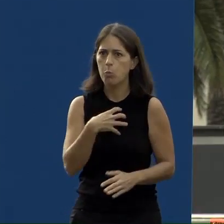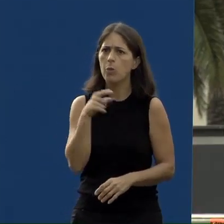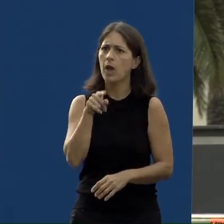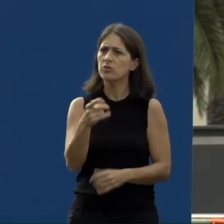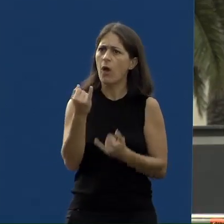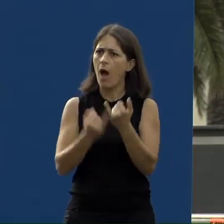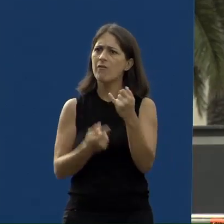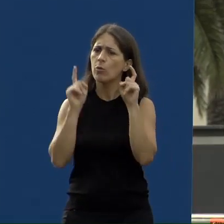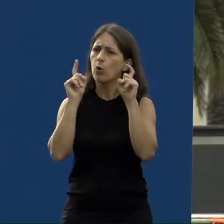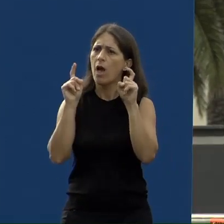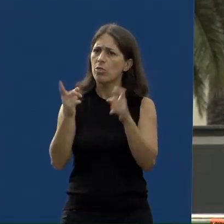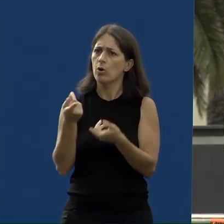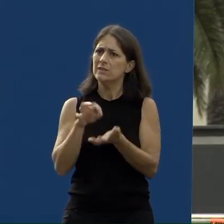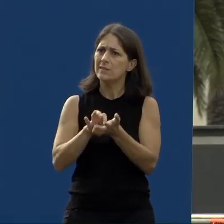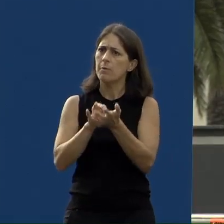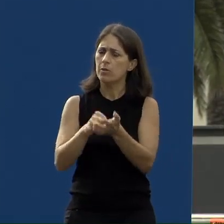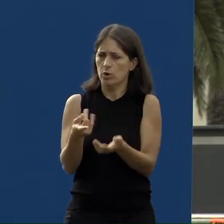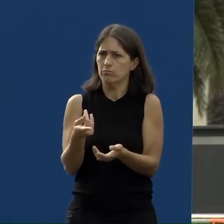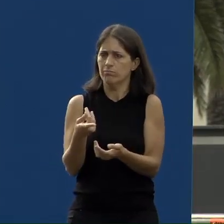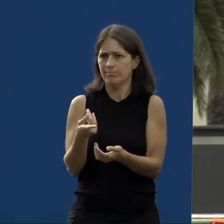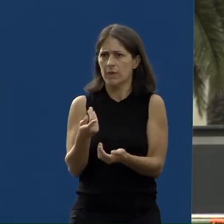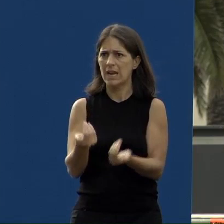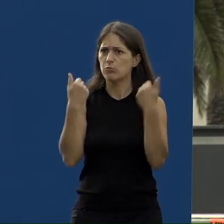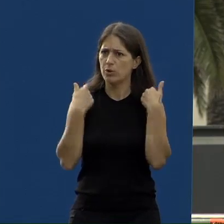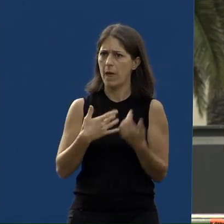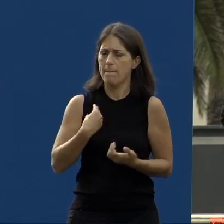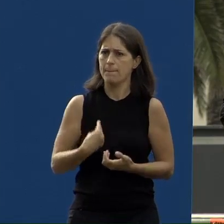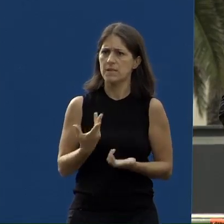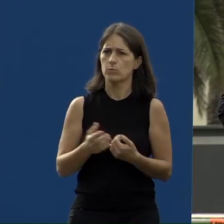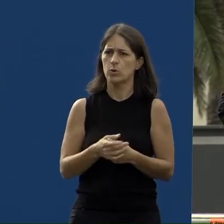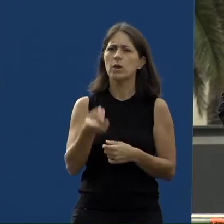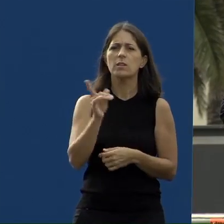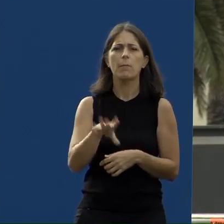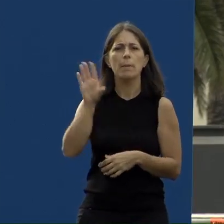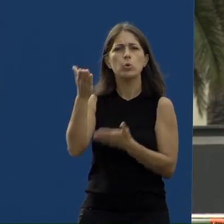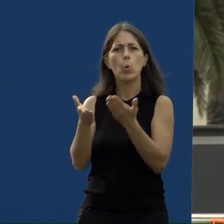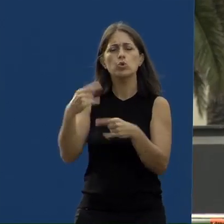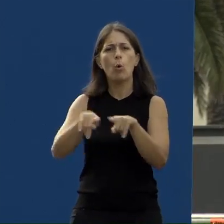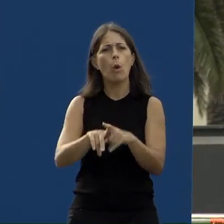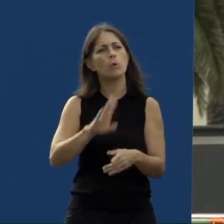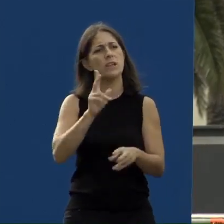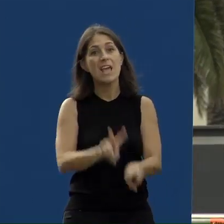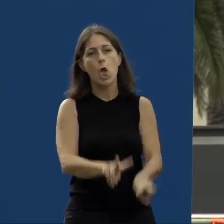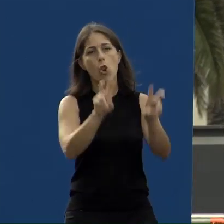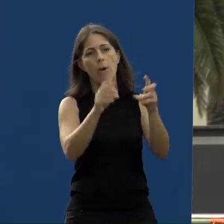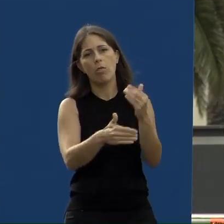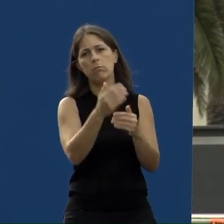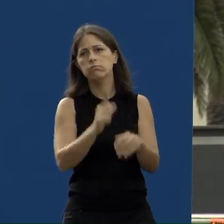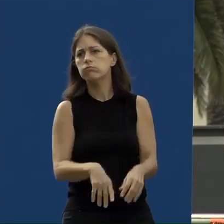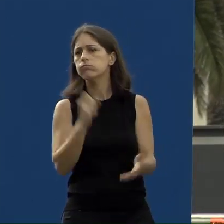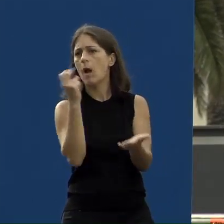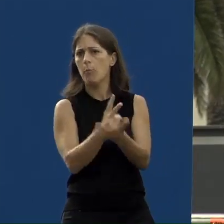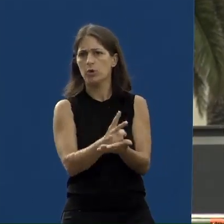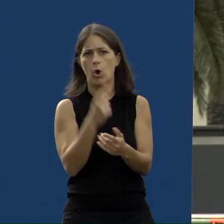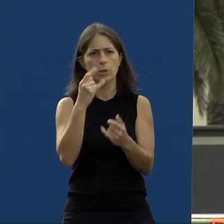poder conciliar a vida personal e laboral. Un país xusto aposta pola innovación para o seu tecido